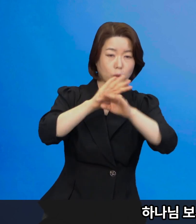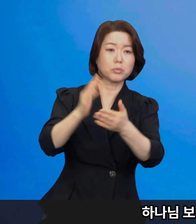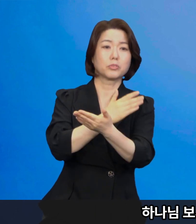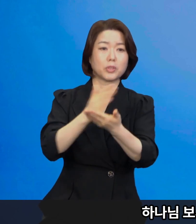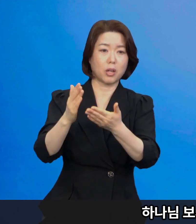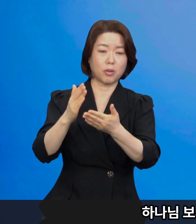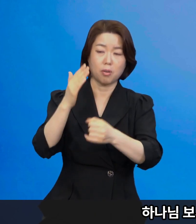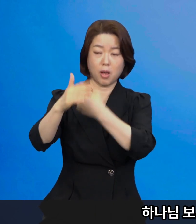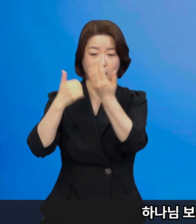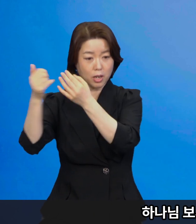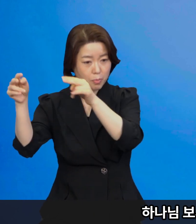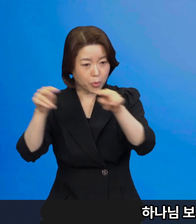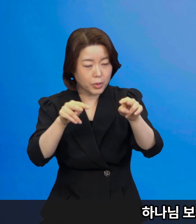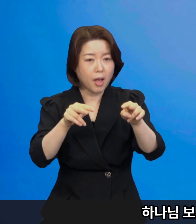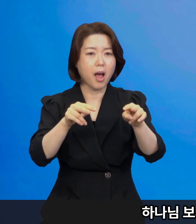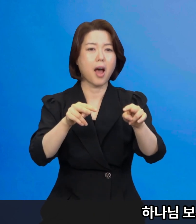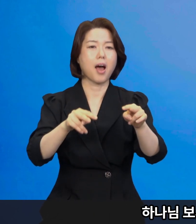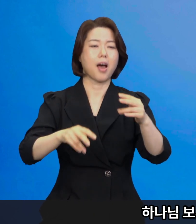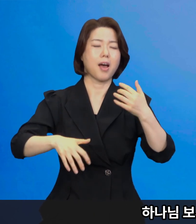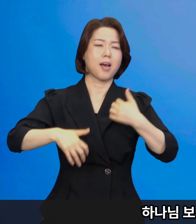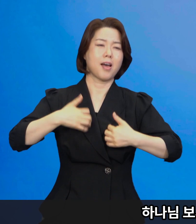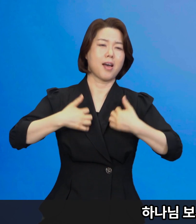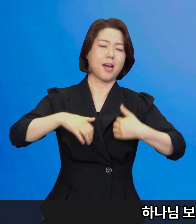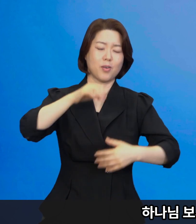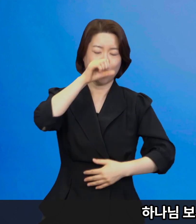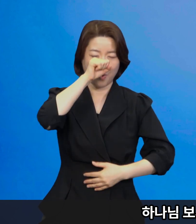하나님 보시기에 좋았더라.